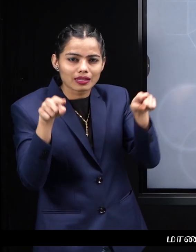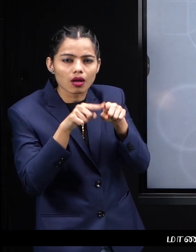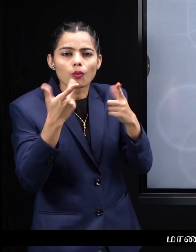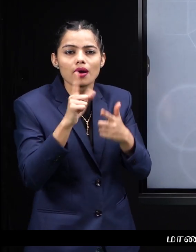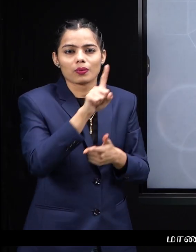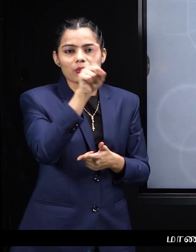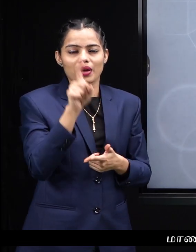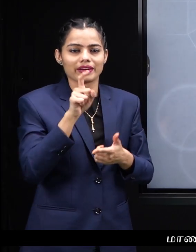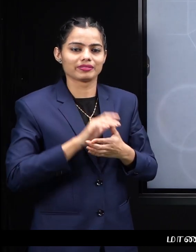தந்தையால்